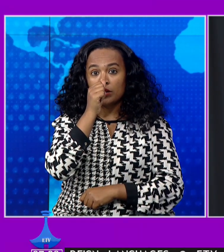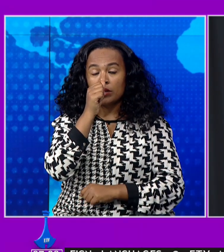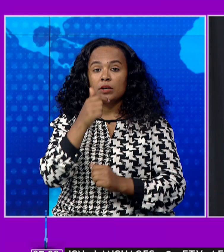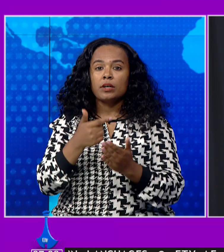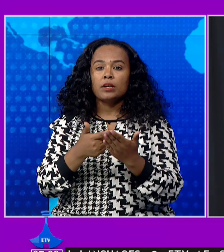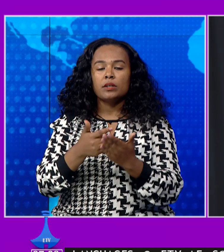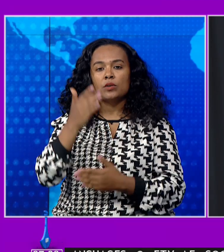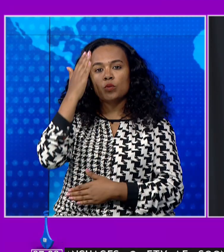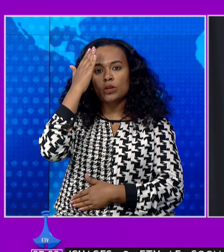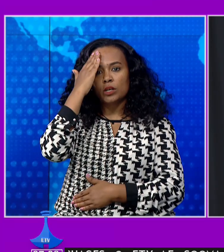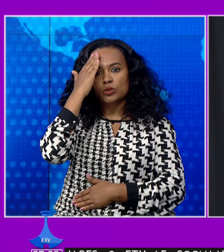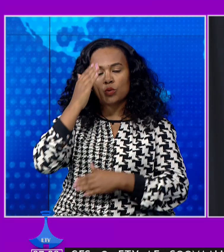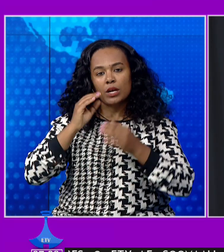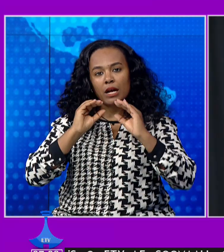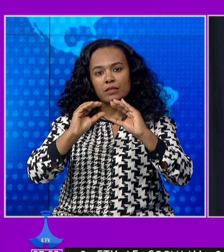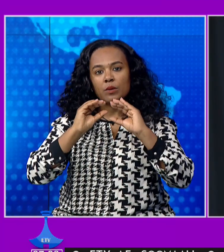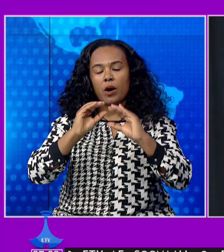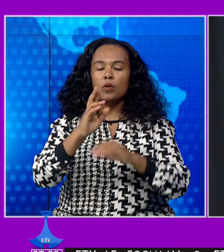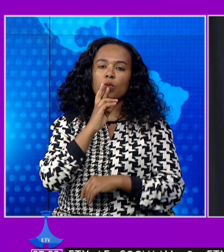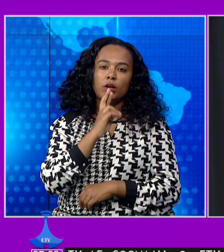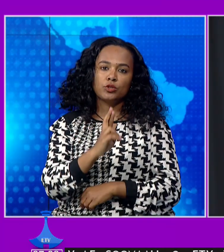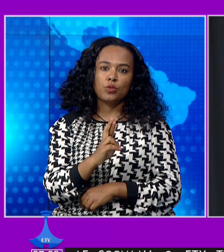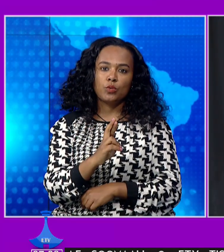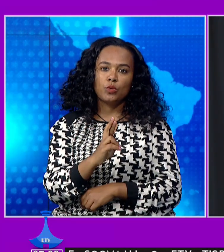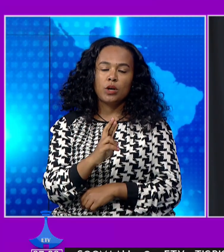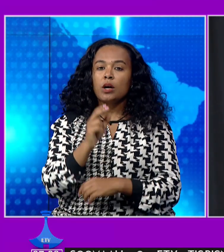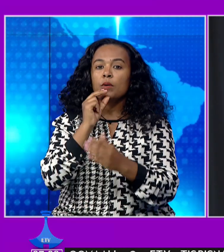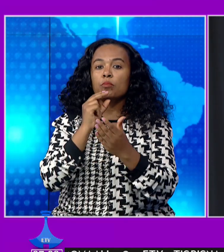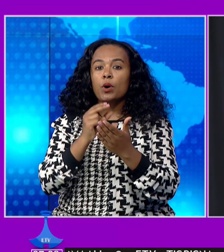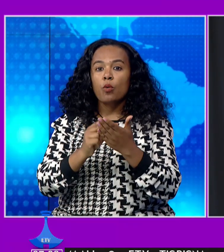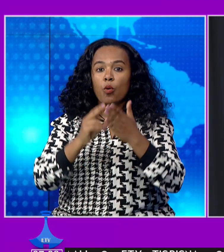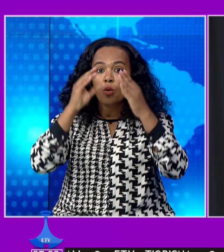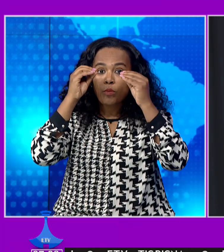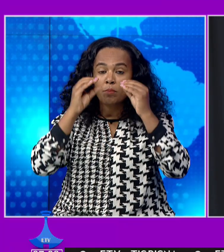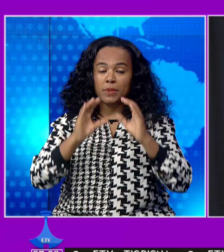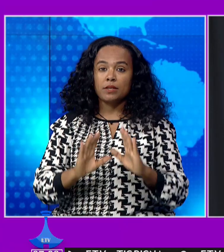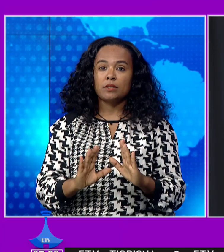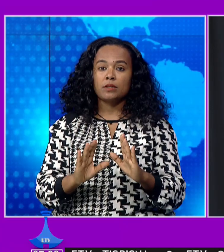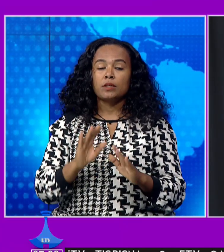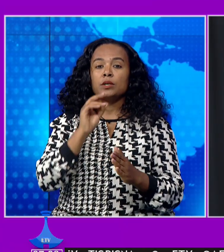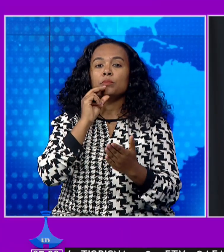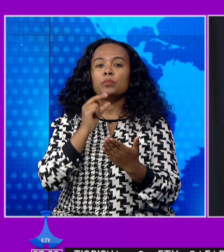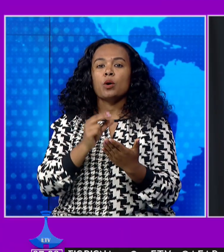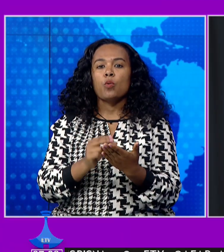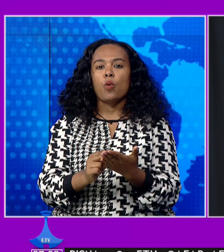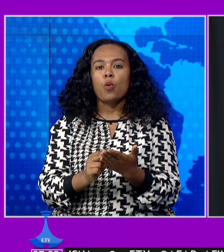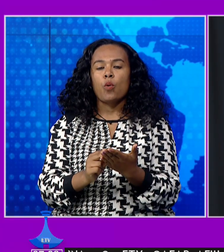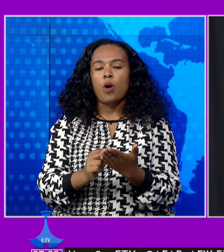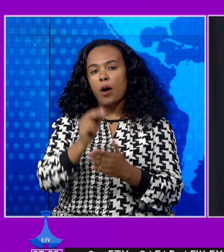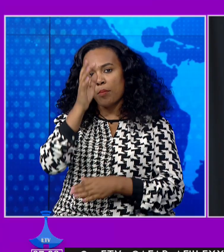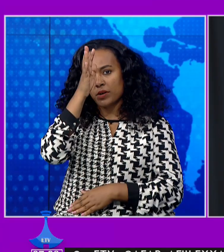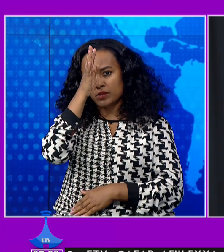ይህንን ዕውቀታቸውን ያስተማሩ ናቸው። በጎ መምህር፣ በጎ